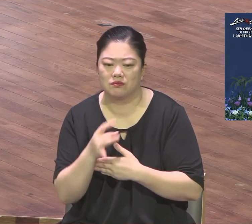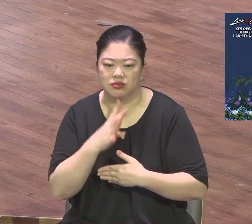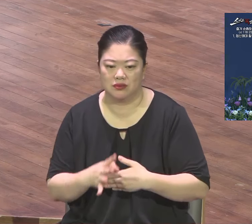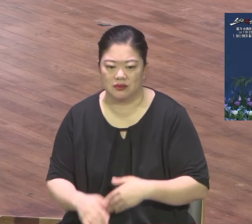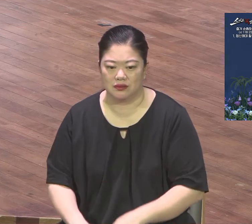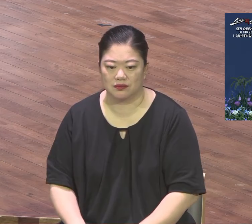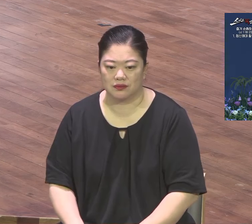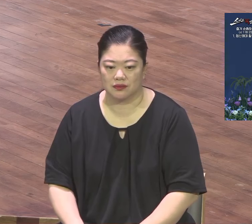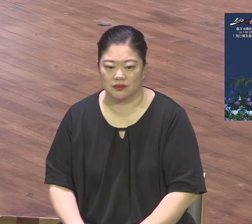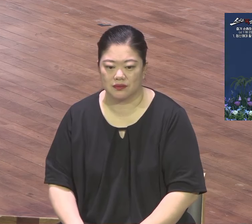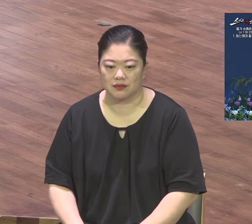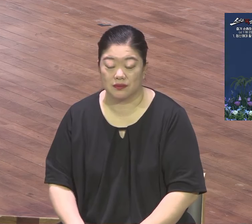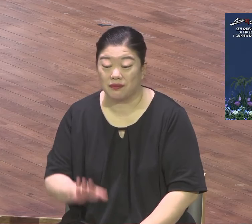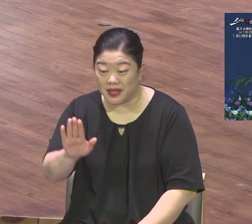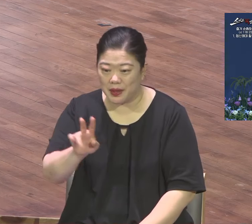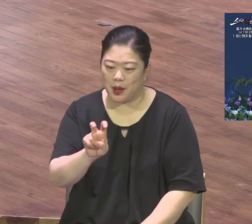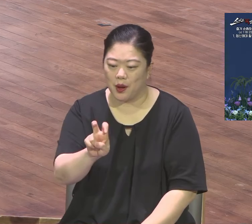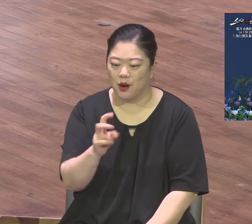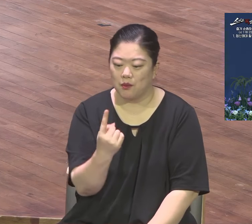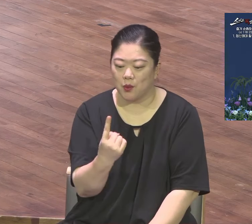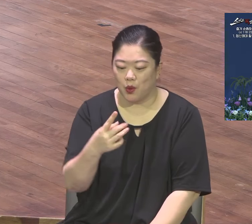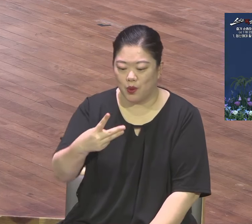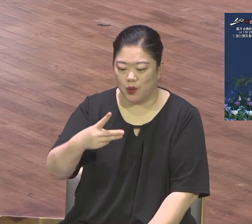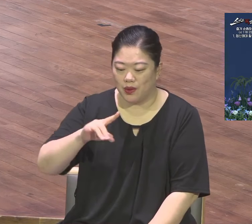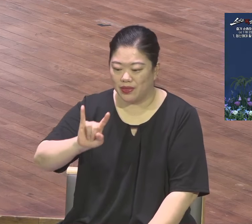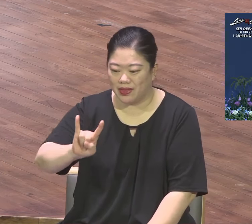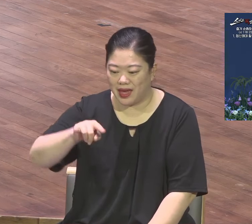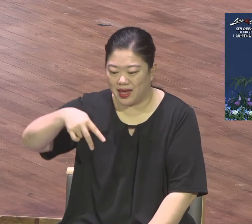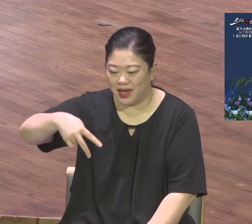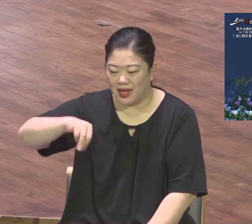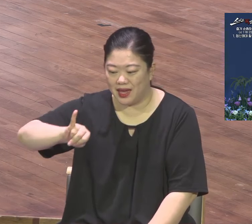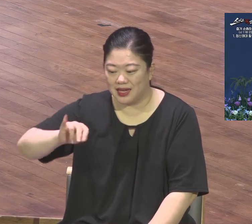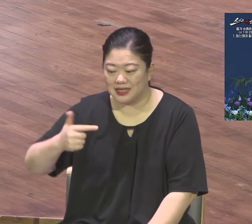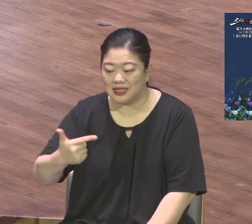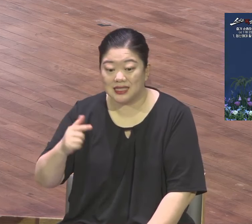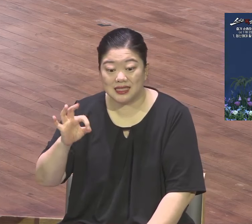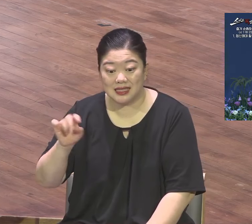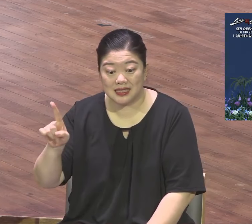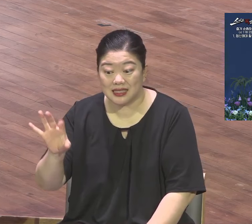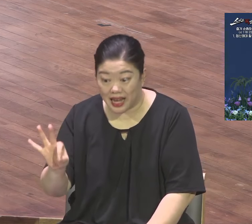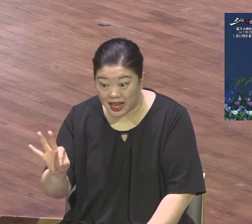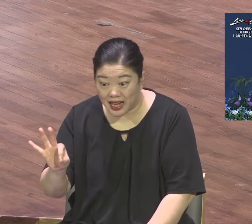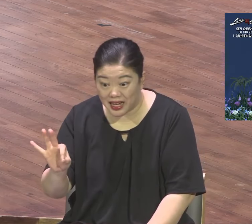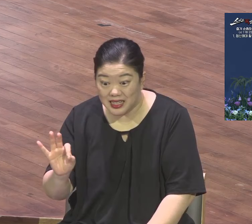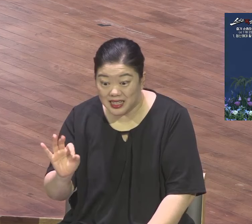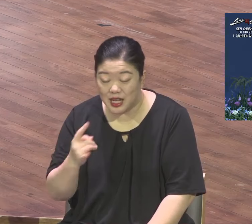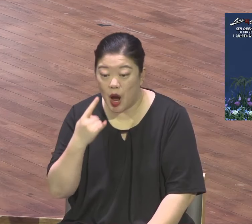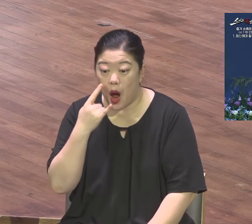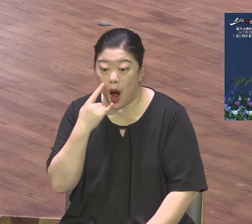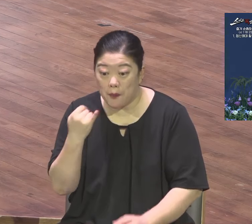당연히 찬양대하고 당연히 교사하고 당연히 뭐 하는 건 당연한 것이에요.